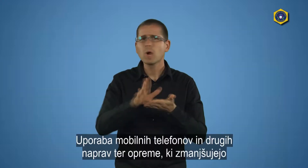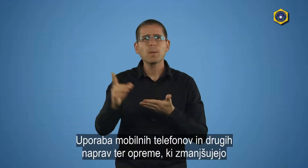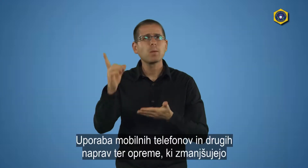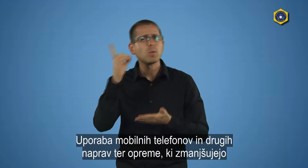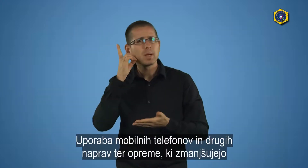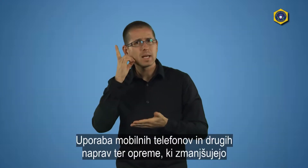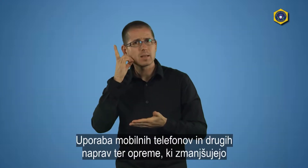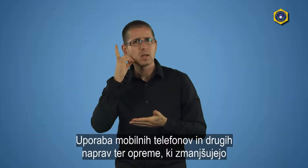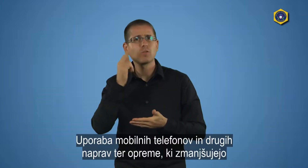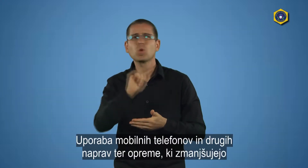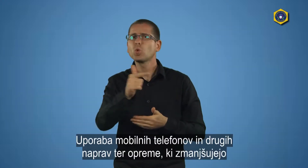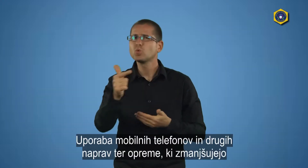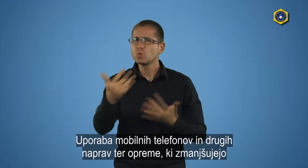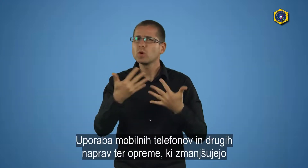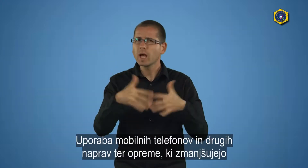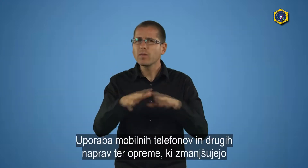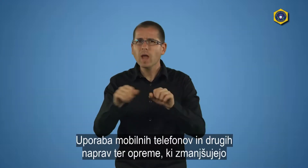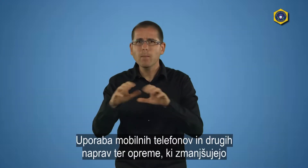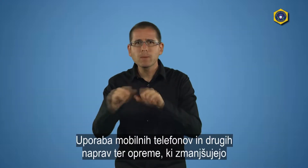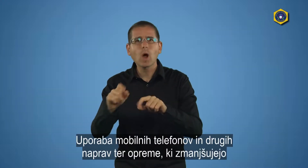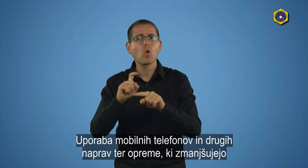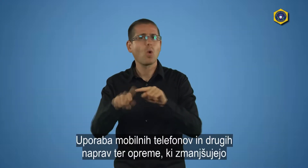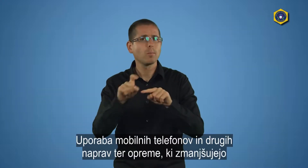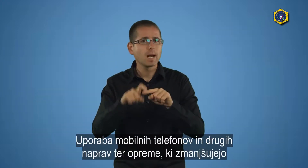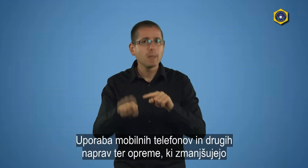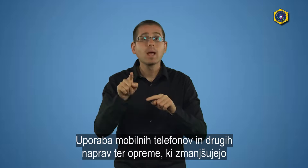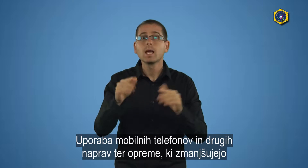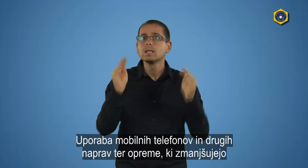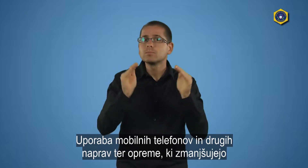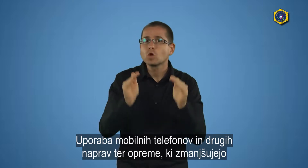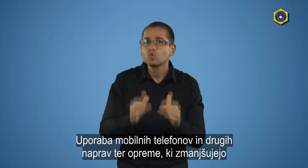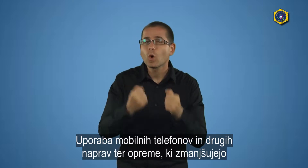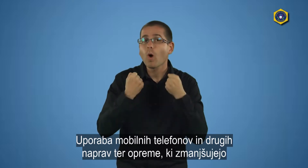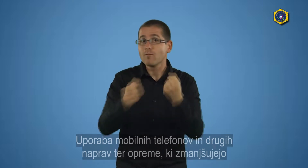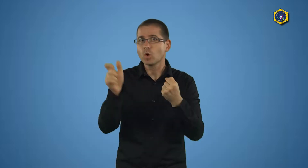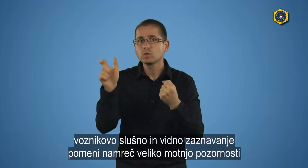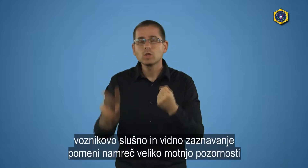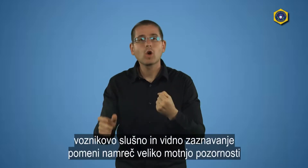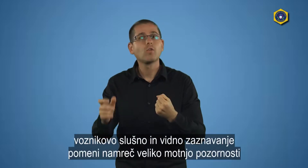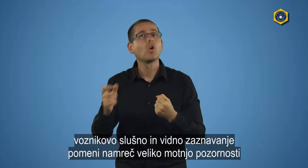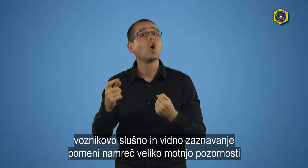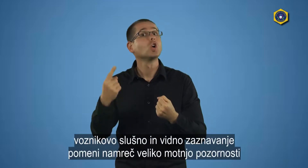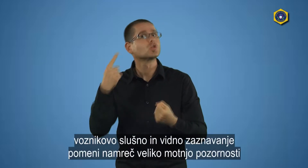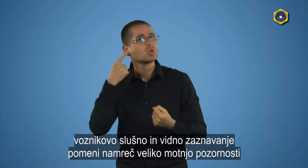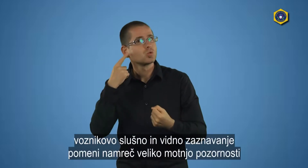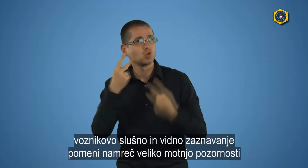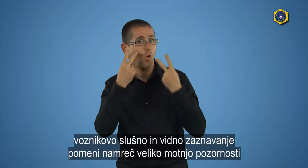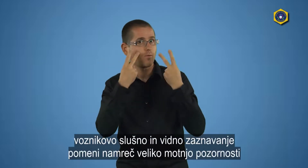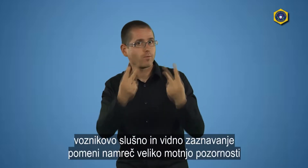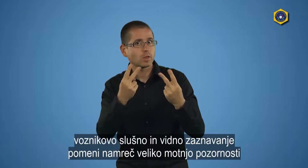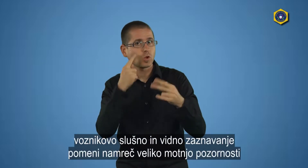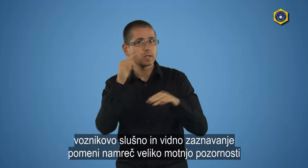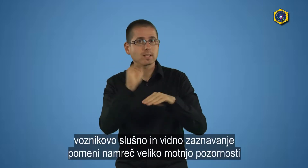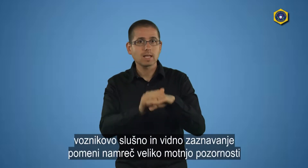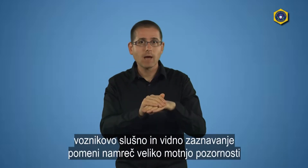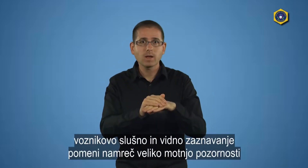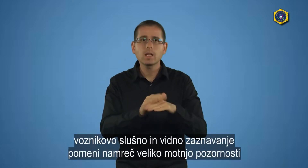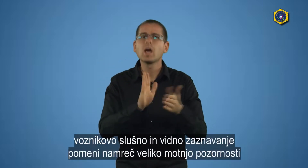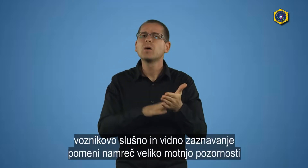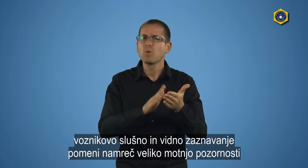Uporaba mobilnih telefonov in drugih naprav ter opreme, ki zmanjšujejo voznikovo slušno in vidno zaznavanje, pomeni namreč